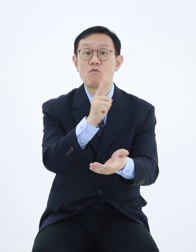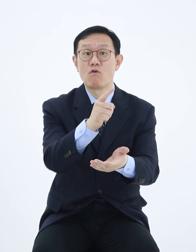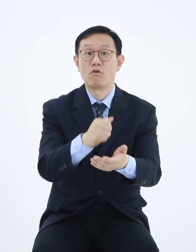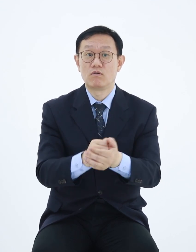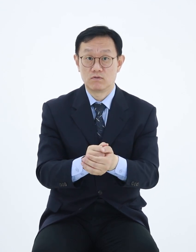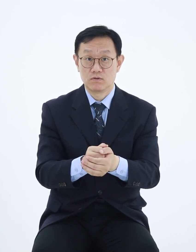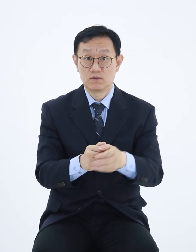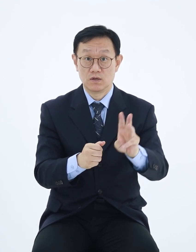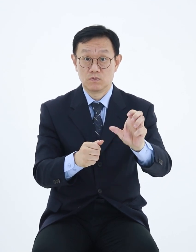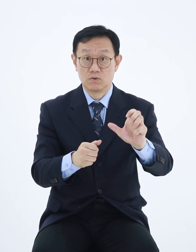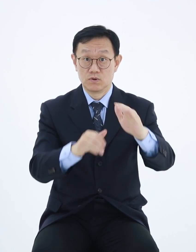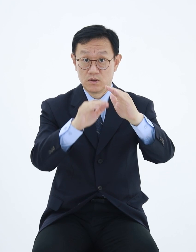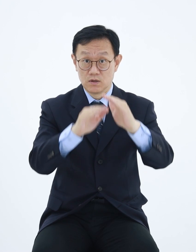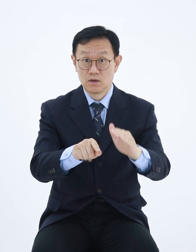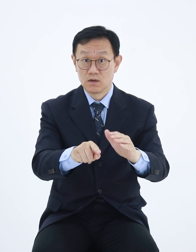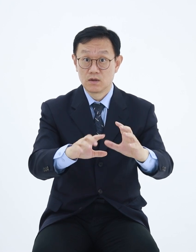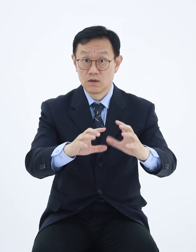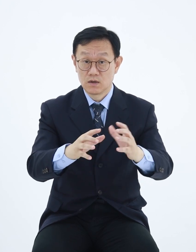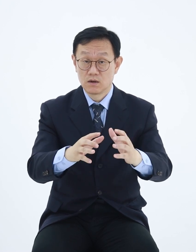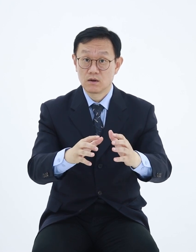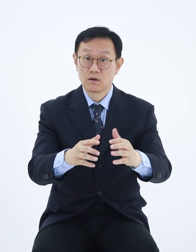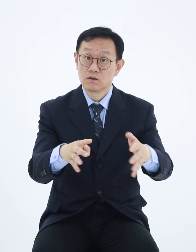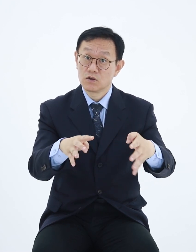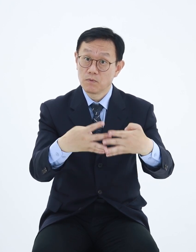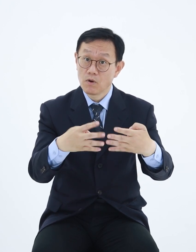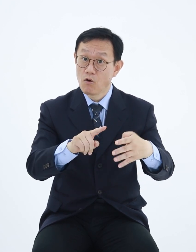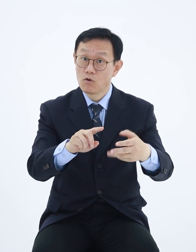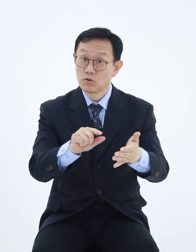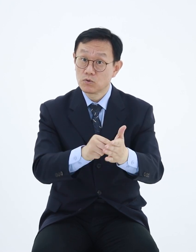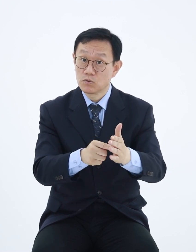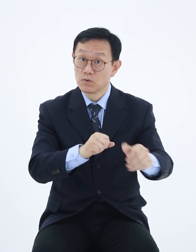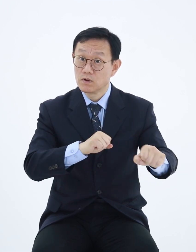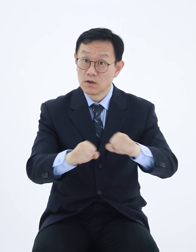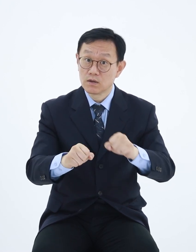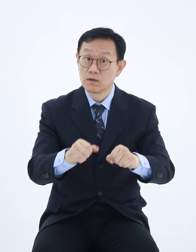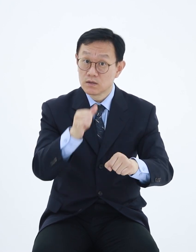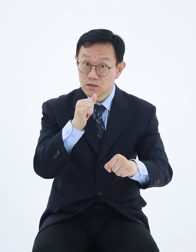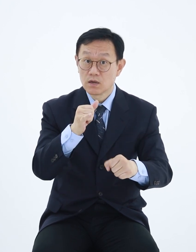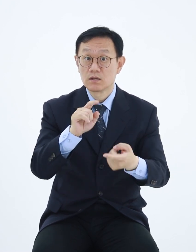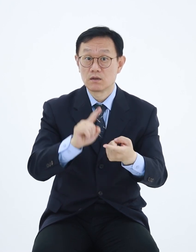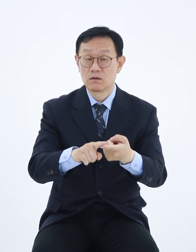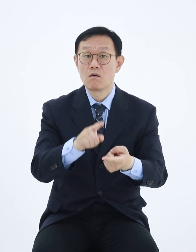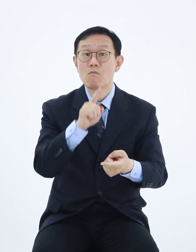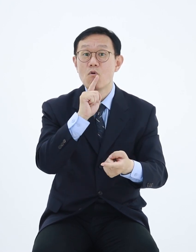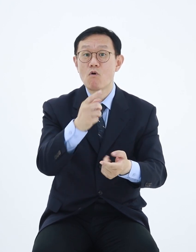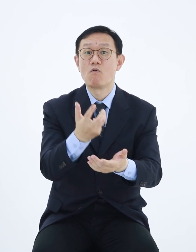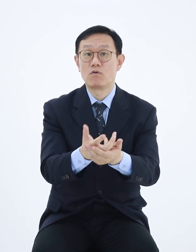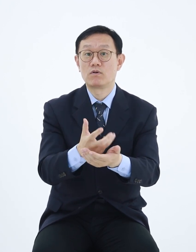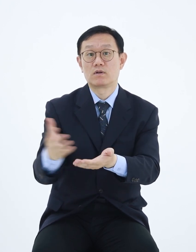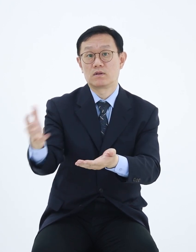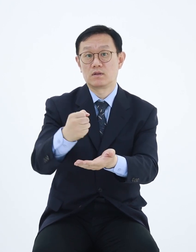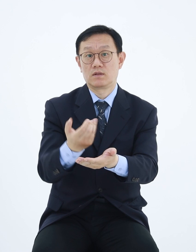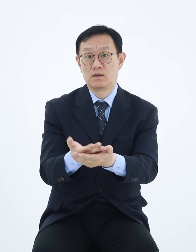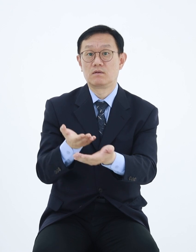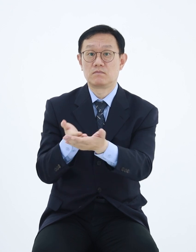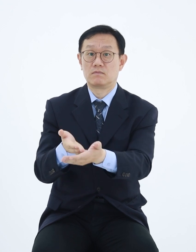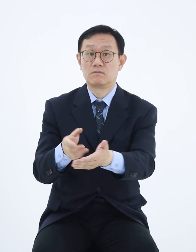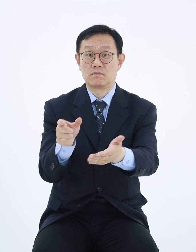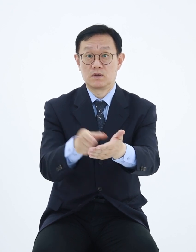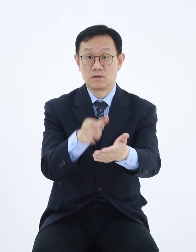제35조에는 당사국이 협약을 어느 정도 이행하고 있는지에 대해 보고서를 제출할 것을 명시하고 있습니다. 당사국은 협약에 따른